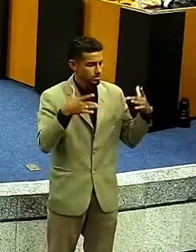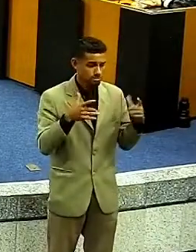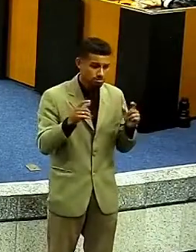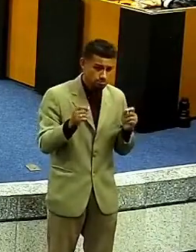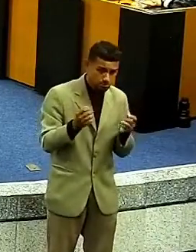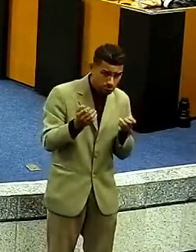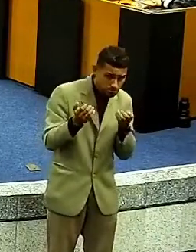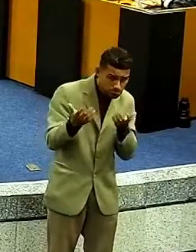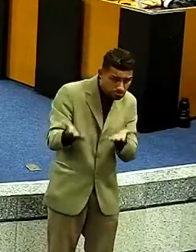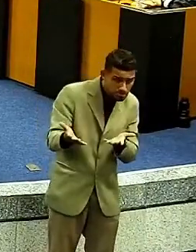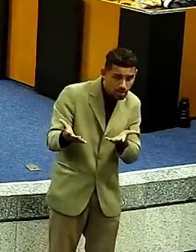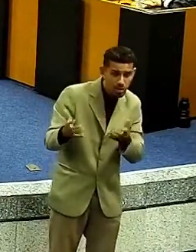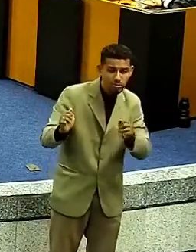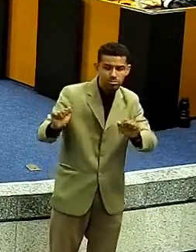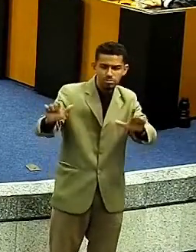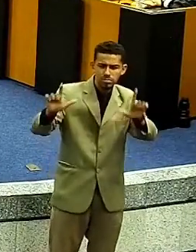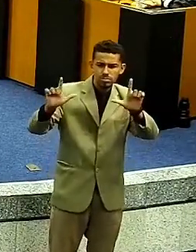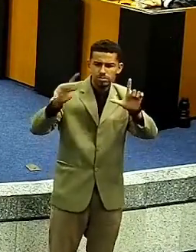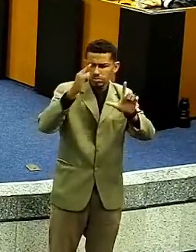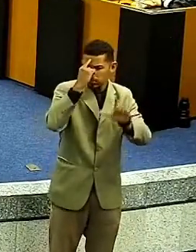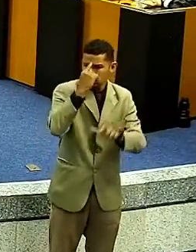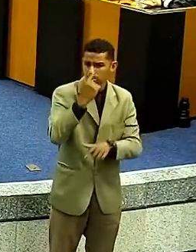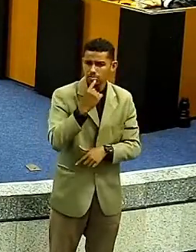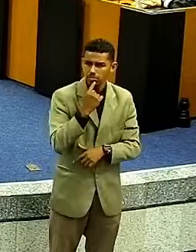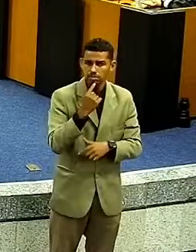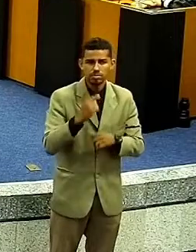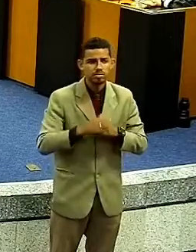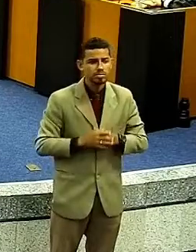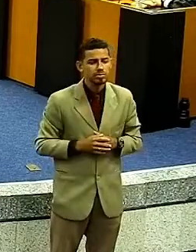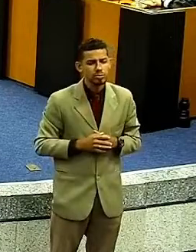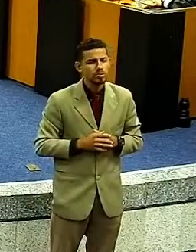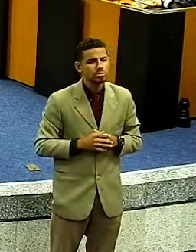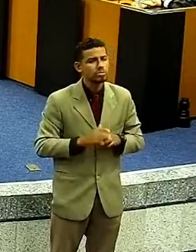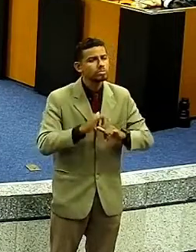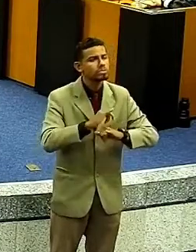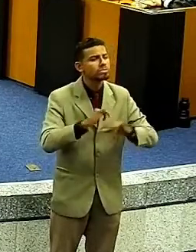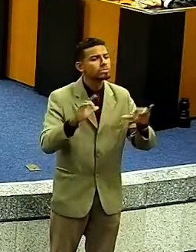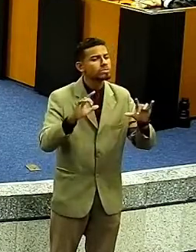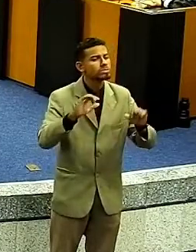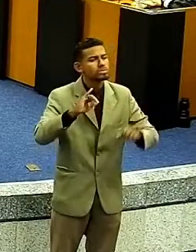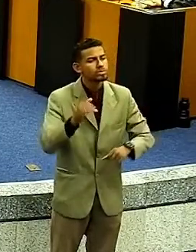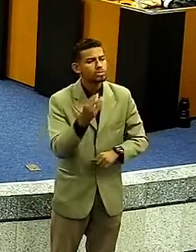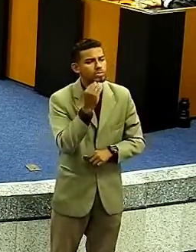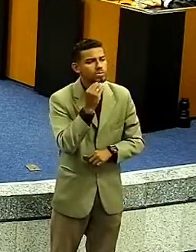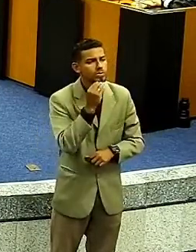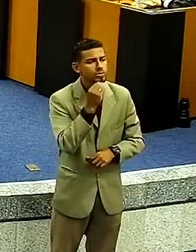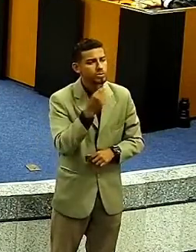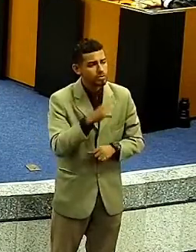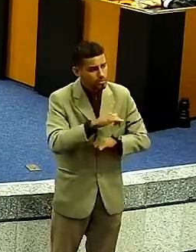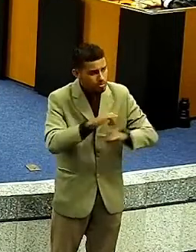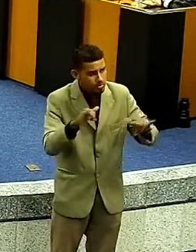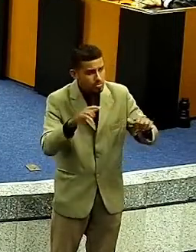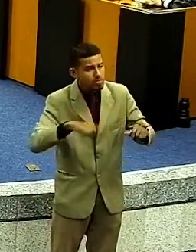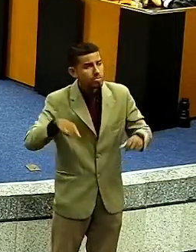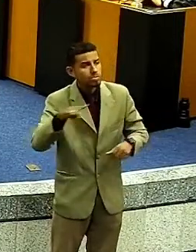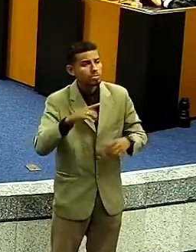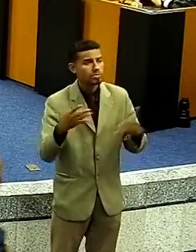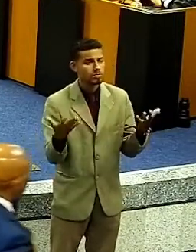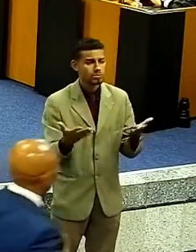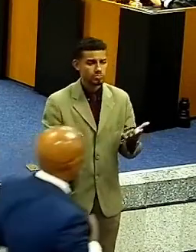para colocar o a fotografia e eu disse na oportunidade o que vou dizer paraos senhores